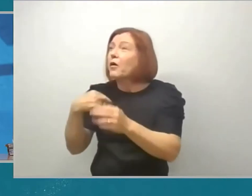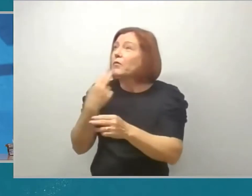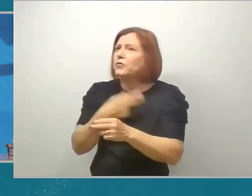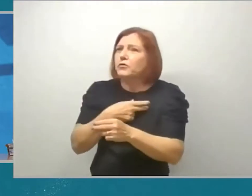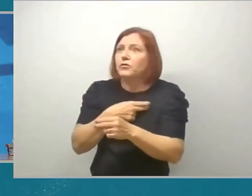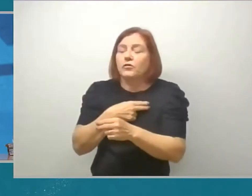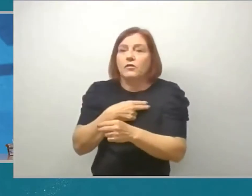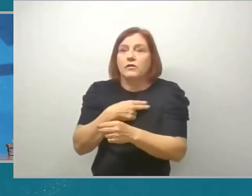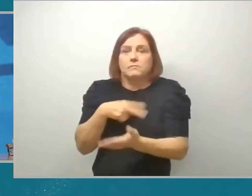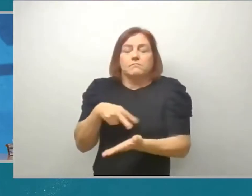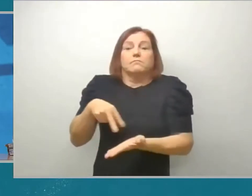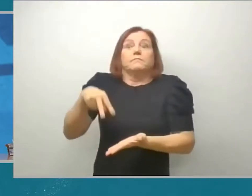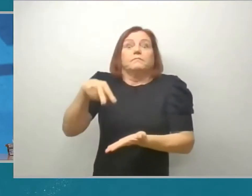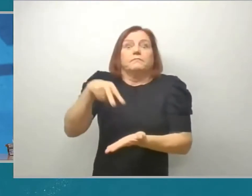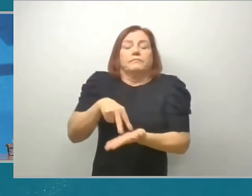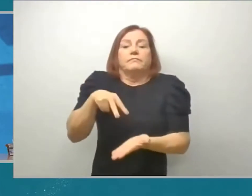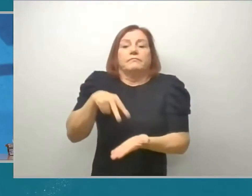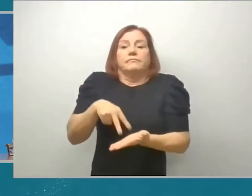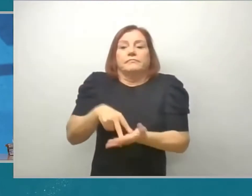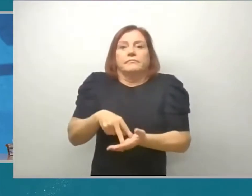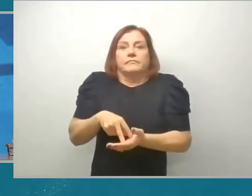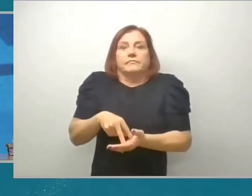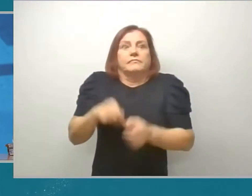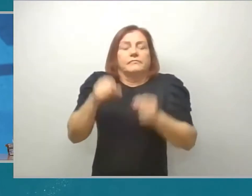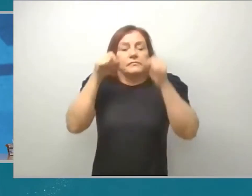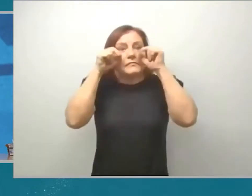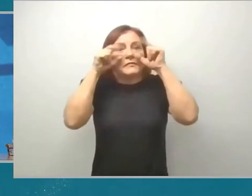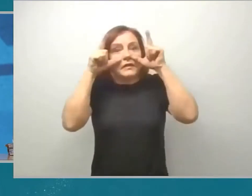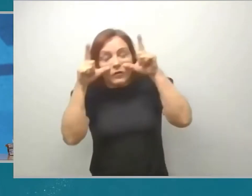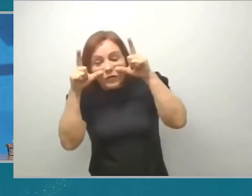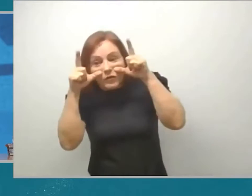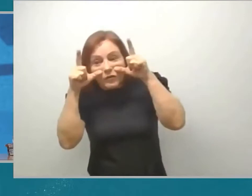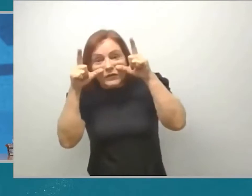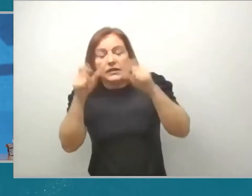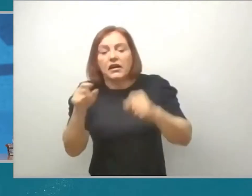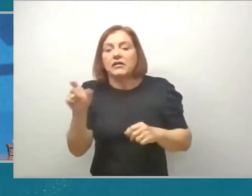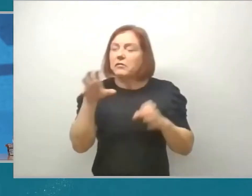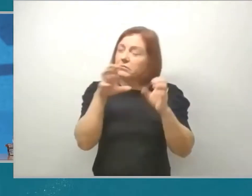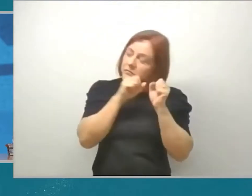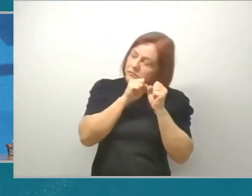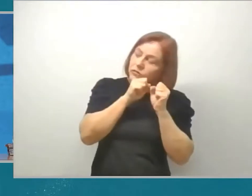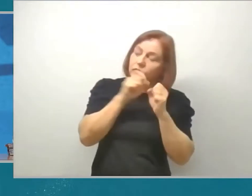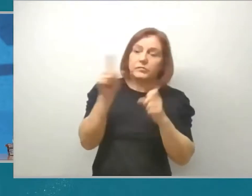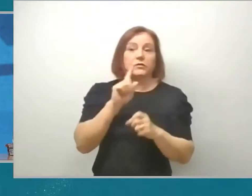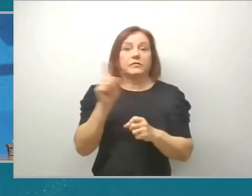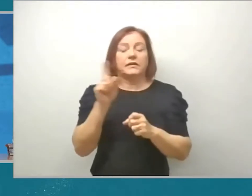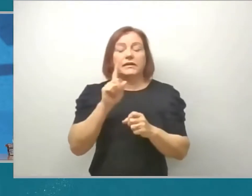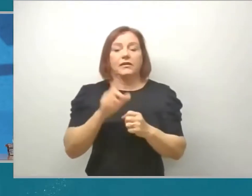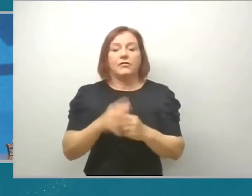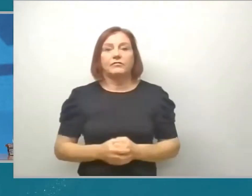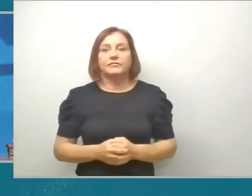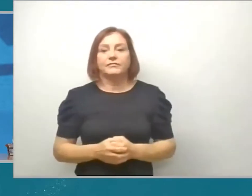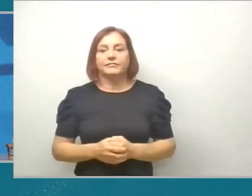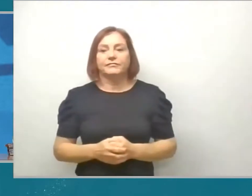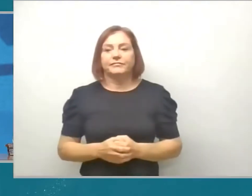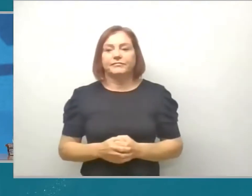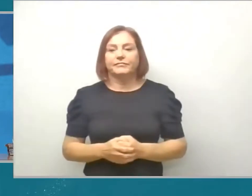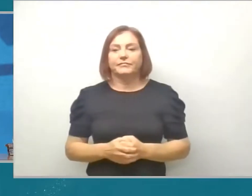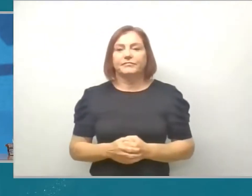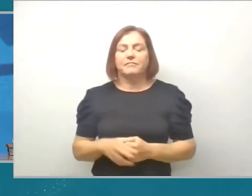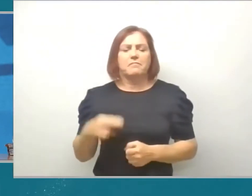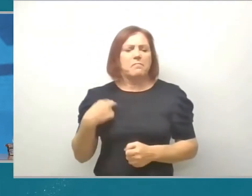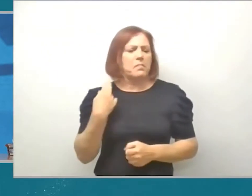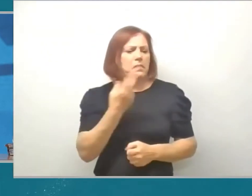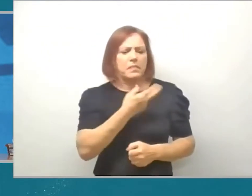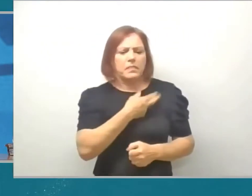dormindo. É só isso, né? Acabamos de cantar que não é estágio, mas estado.